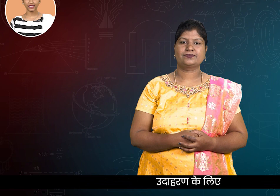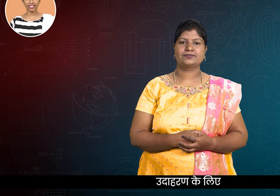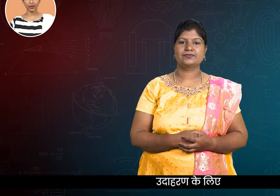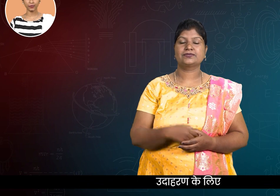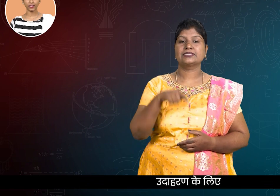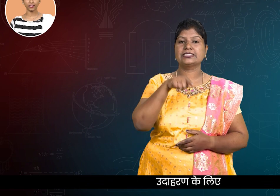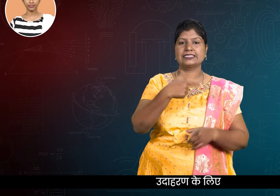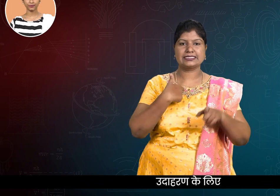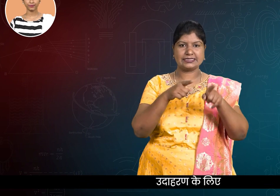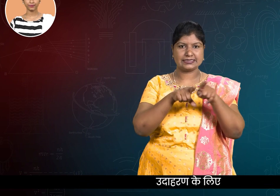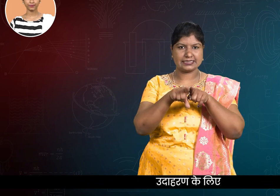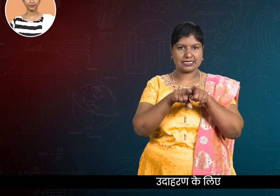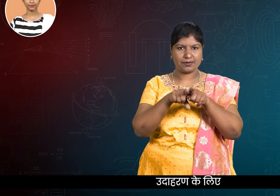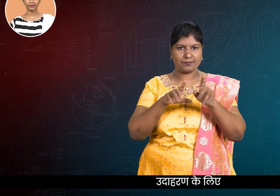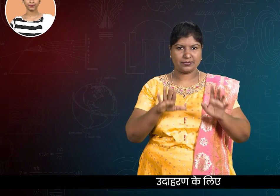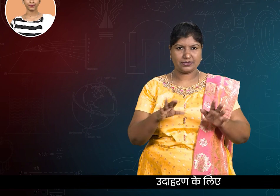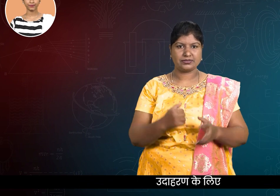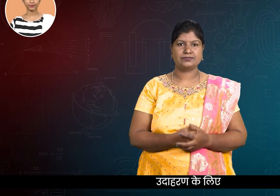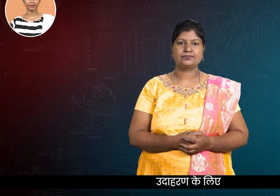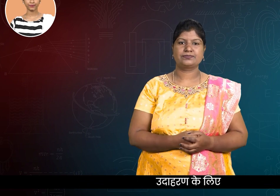उदाहरण के लिए,